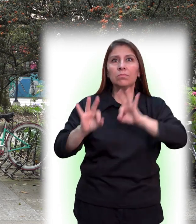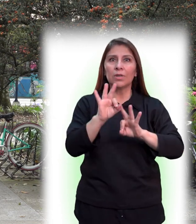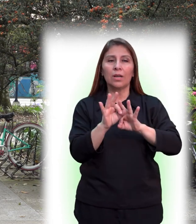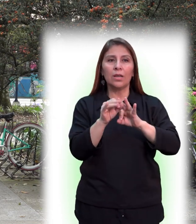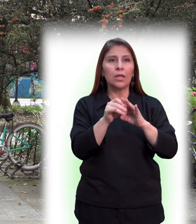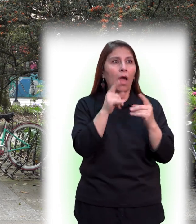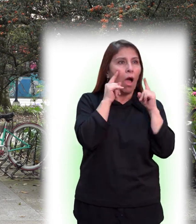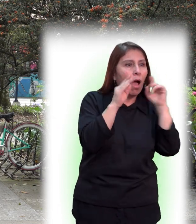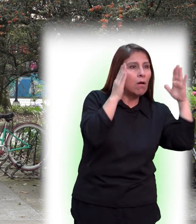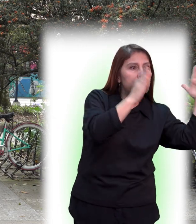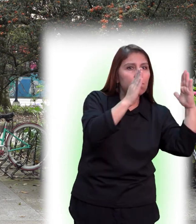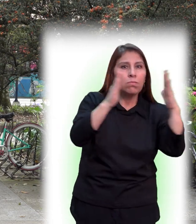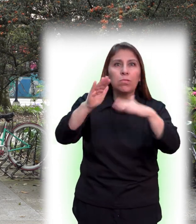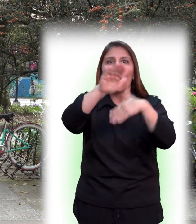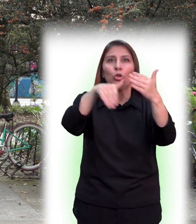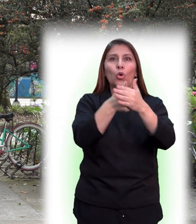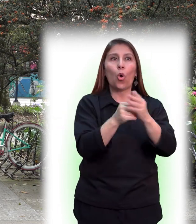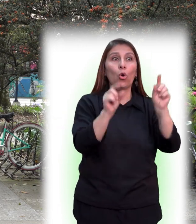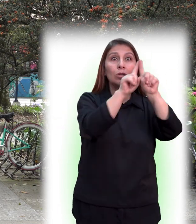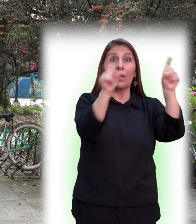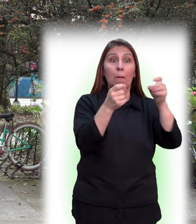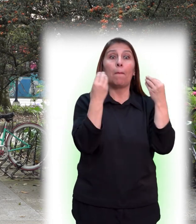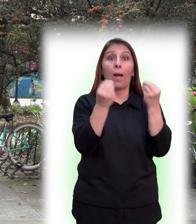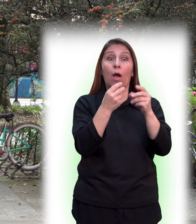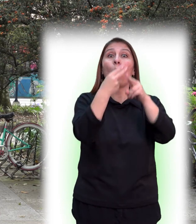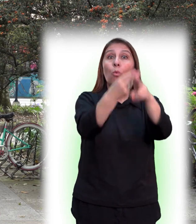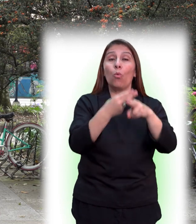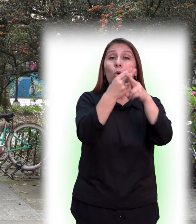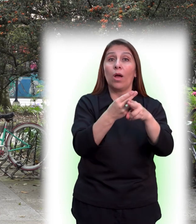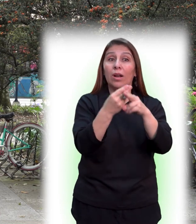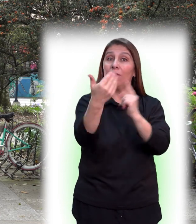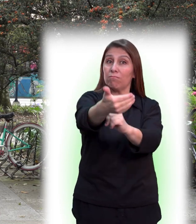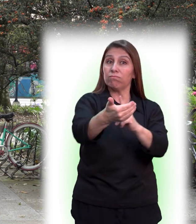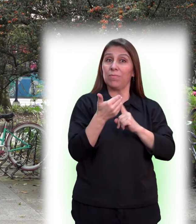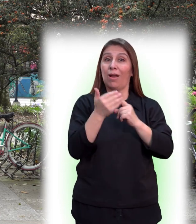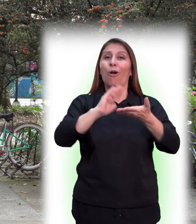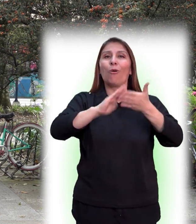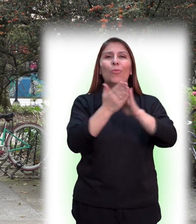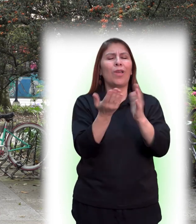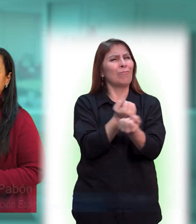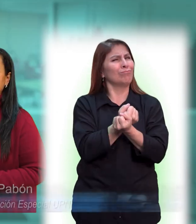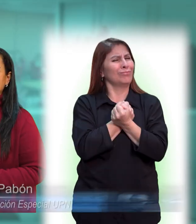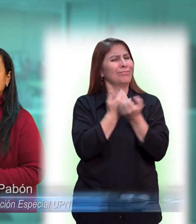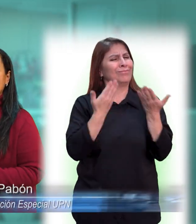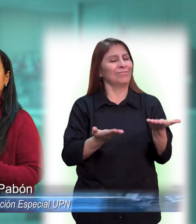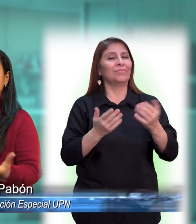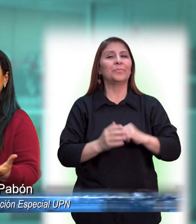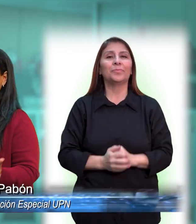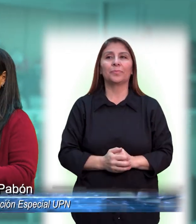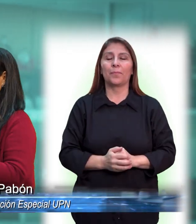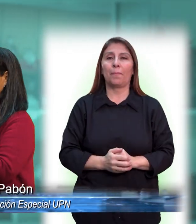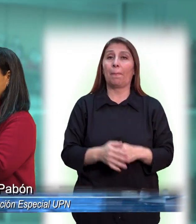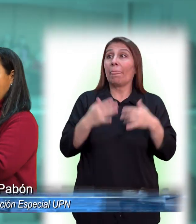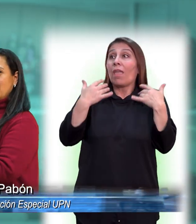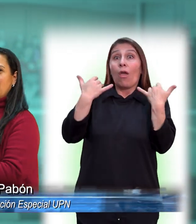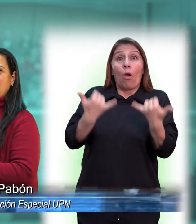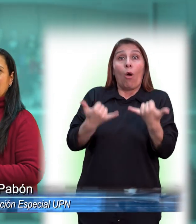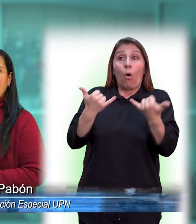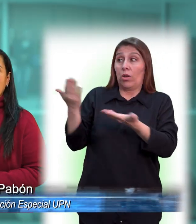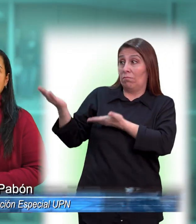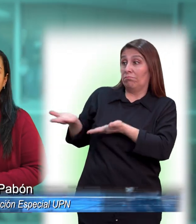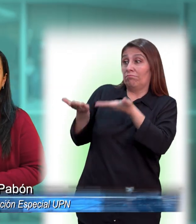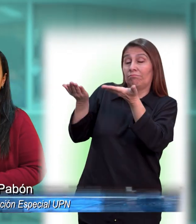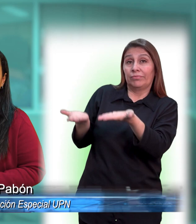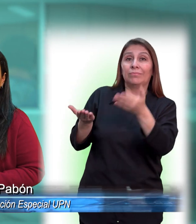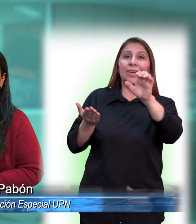preparando y adentrarnos en diferentes temas para cuidar y proteger esta comunidad que tanto amamos. El día de hoy me